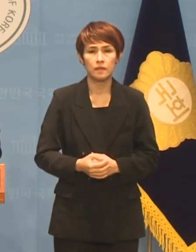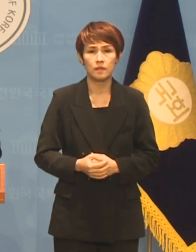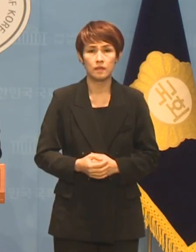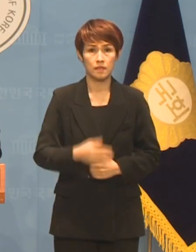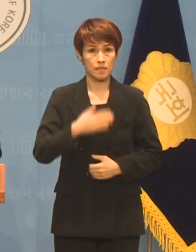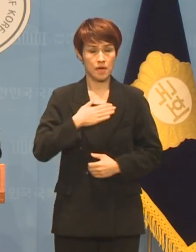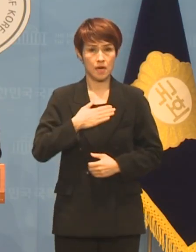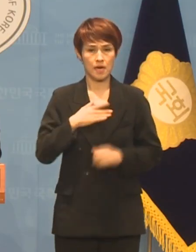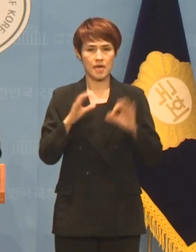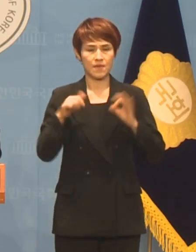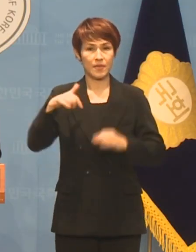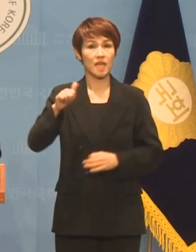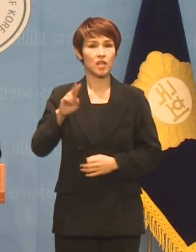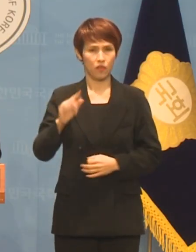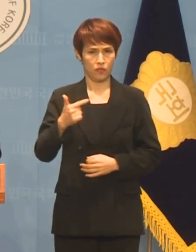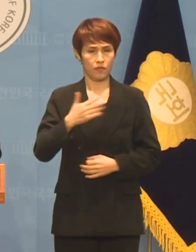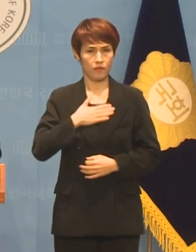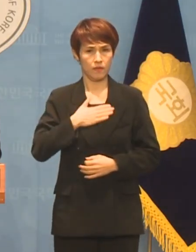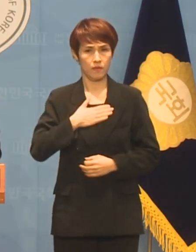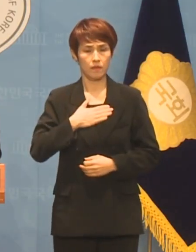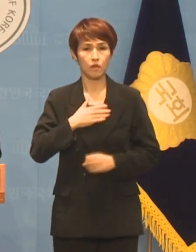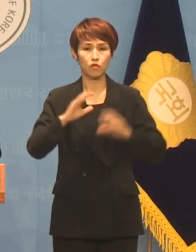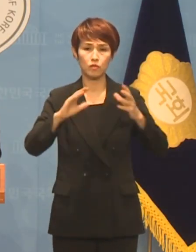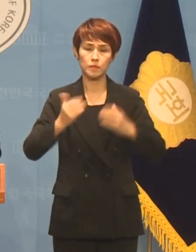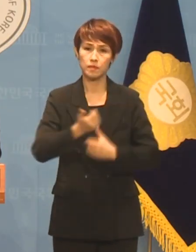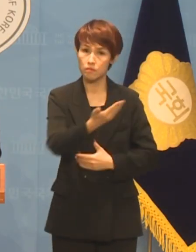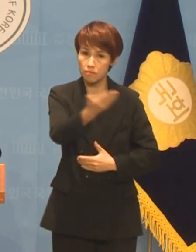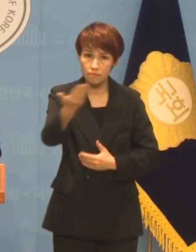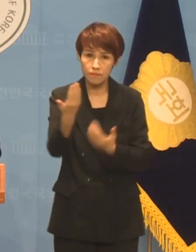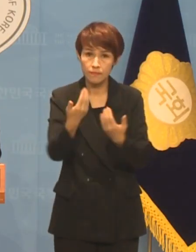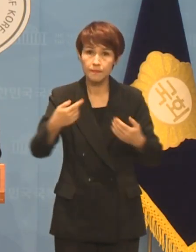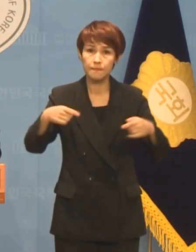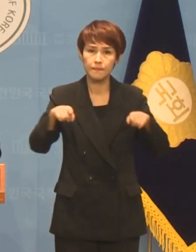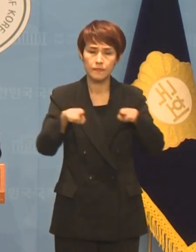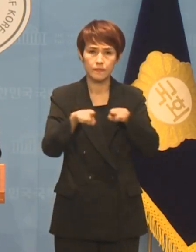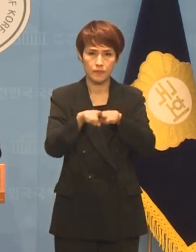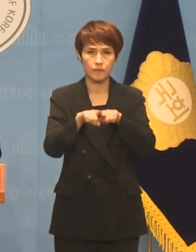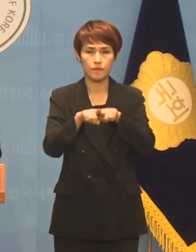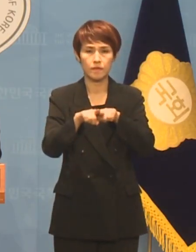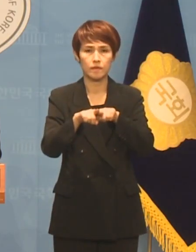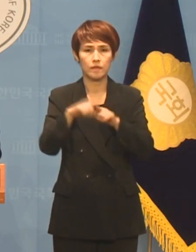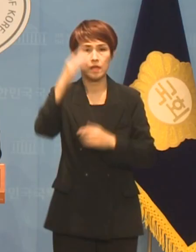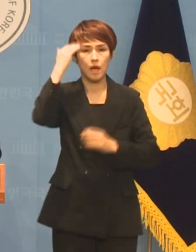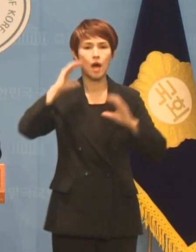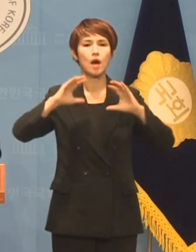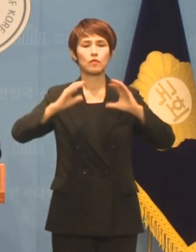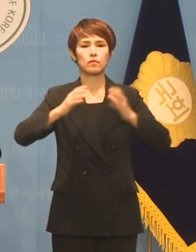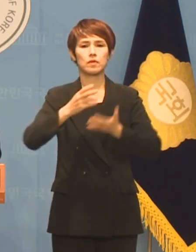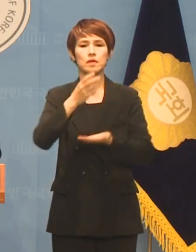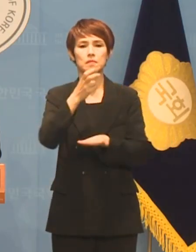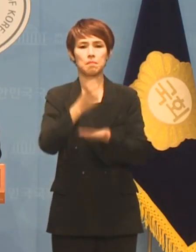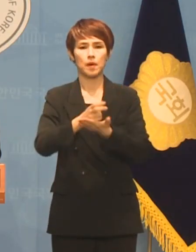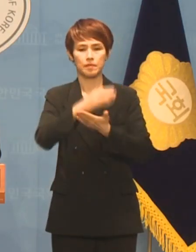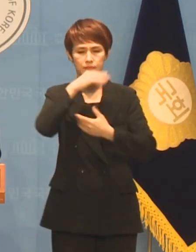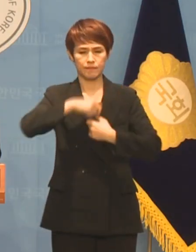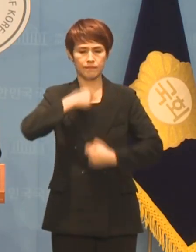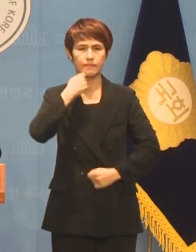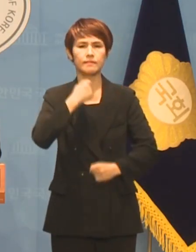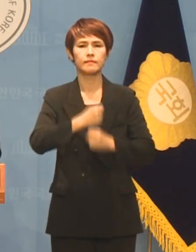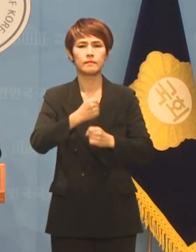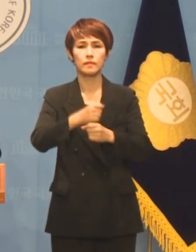저 김기현 국민과 함께 대한민국의 사법 정의를 세우기